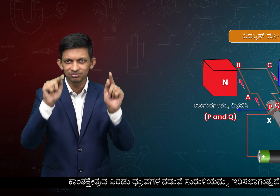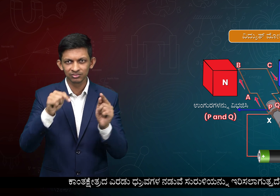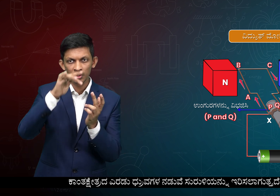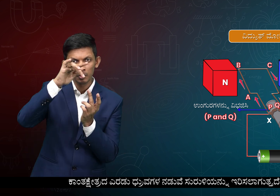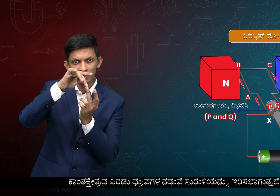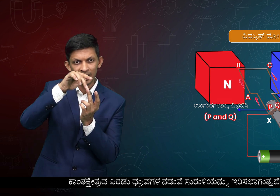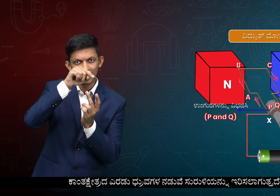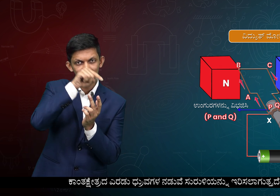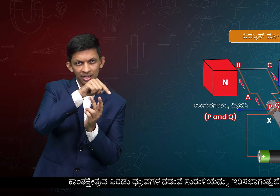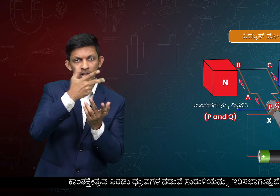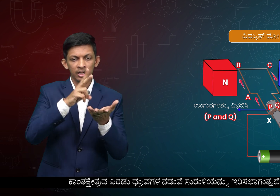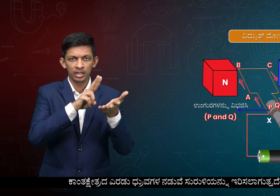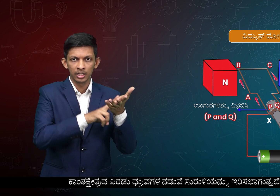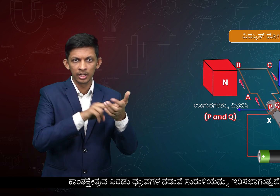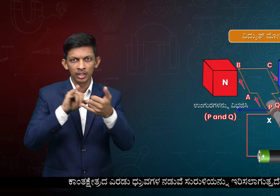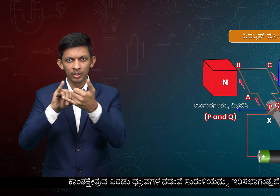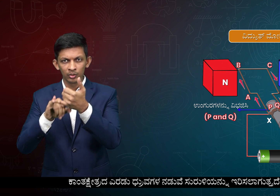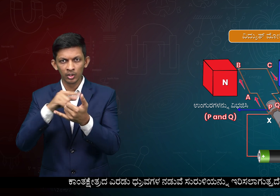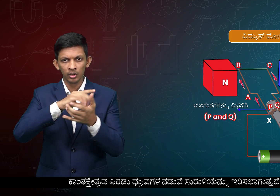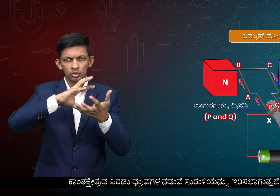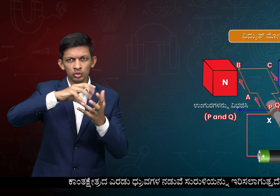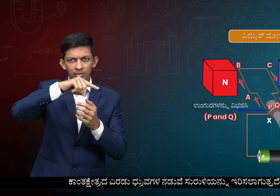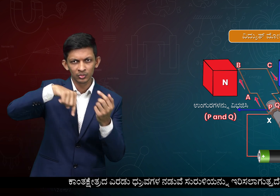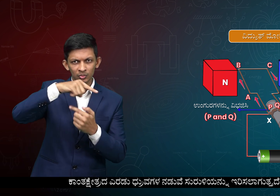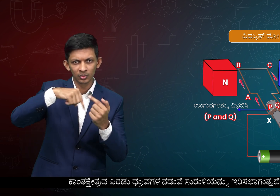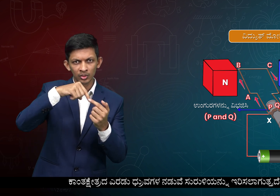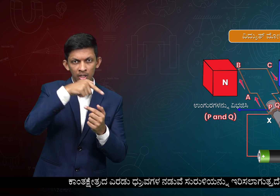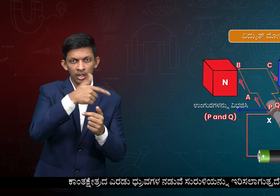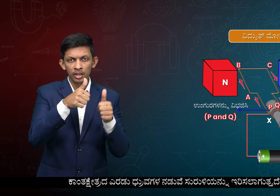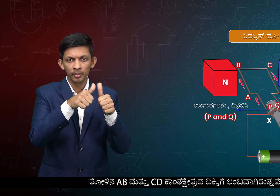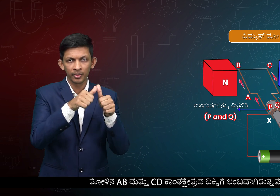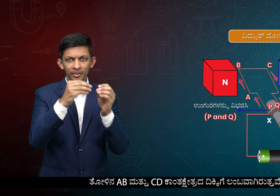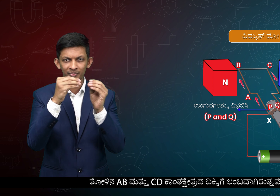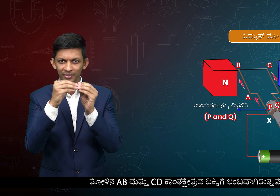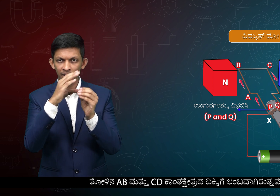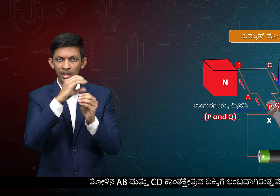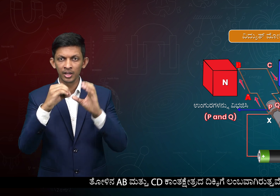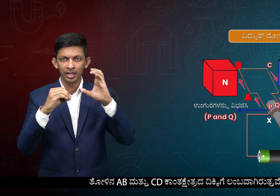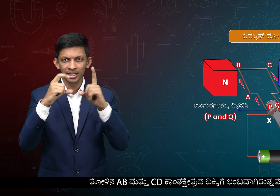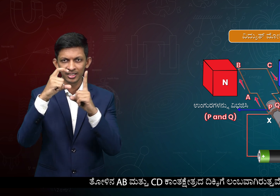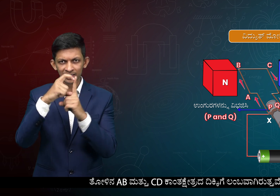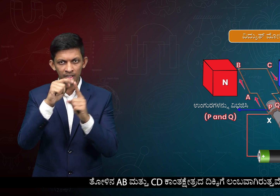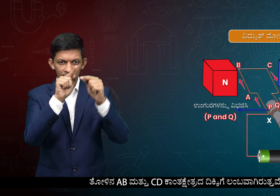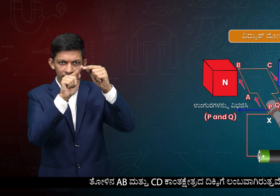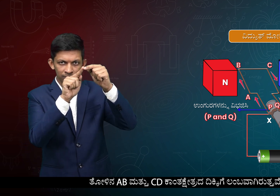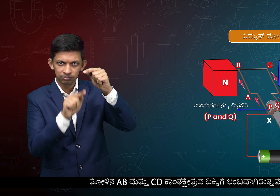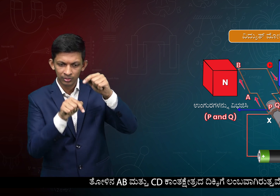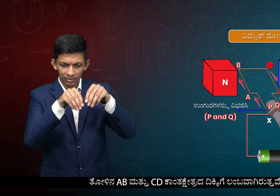ಕಾಂತಕ್ಷೇತ್ರದ ಎರಡು ದ್ರವಗಳ ನಡುವೆ ಸುರುಳಿಯನ್ನು ಇರಿಸಲಾಗುತ್ತದೆ, ಅಂದರೆ ತೋಳಿನ AB ಮತ್ತು